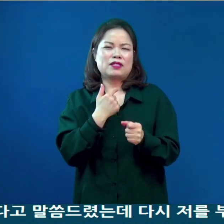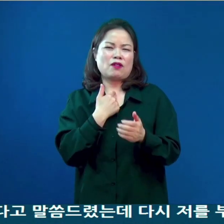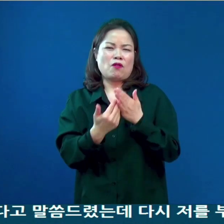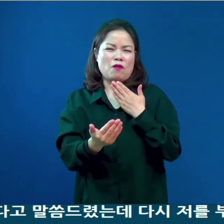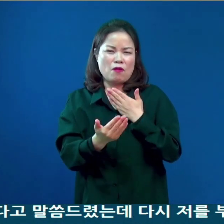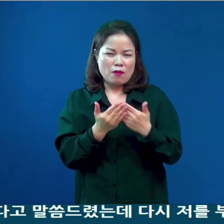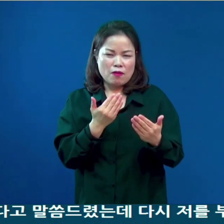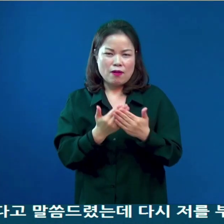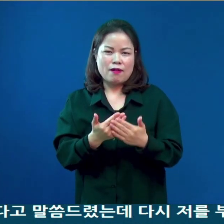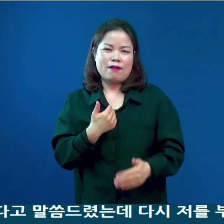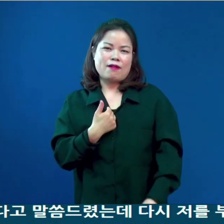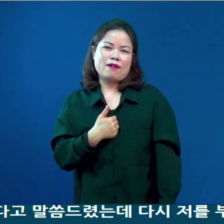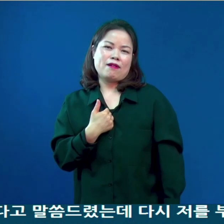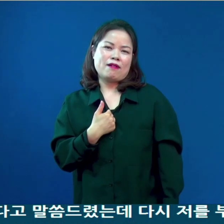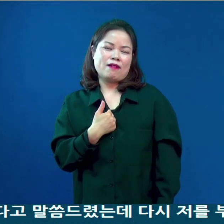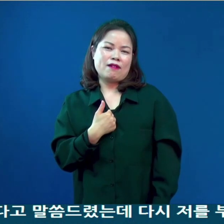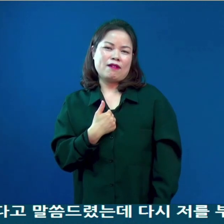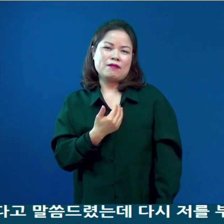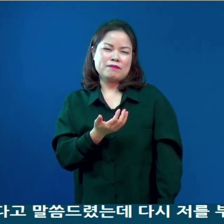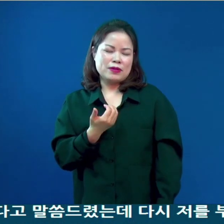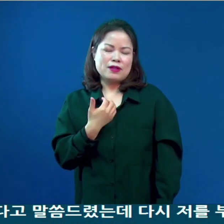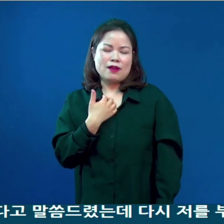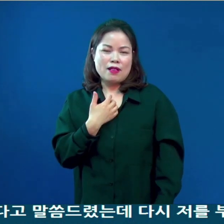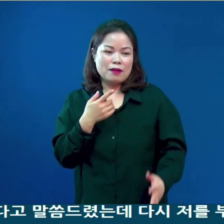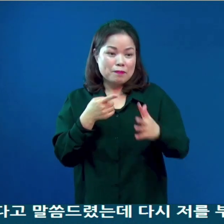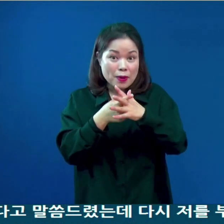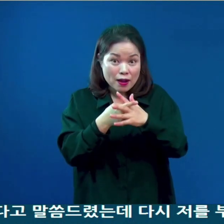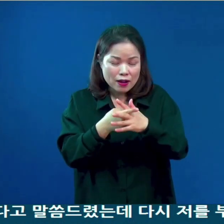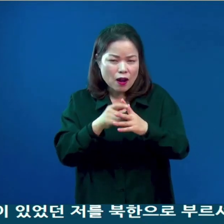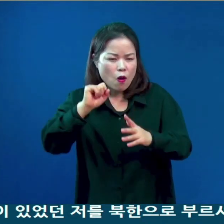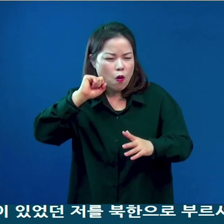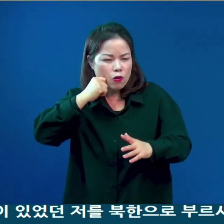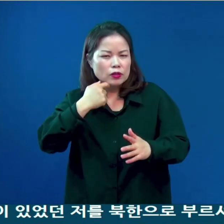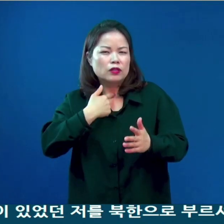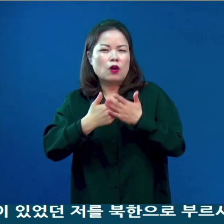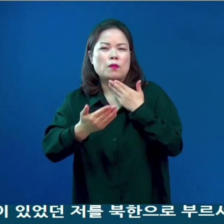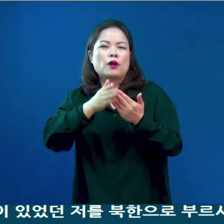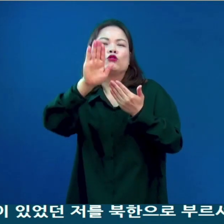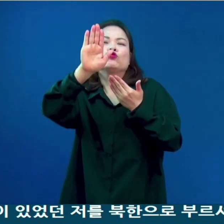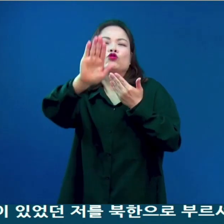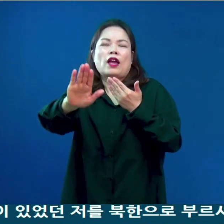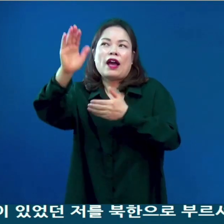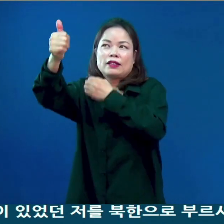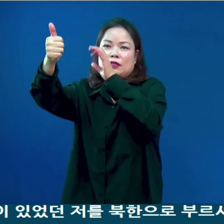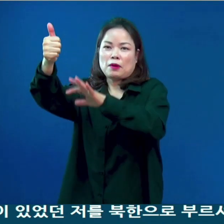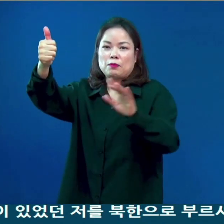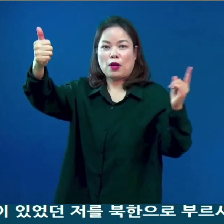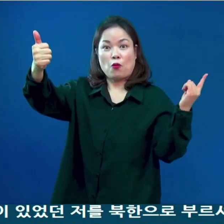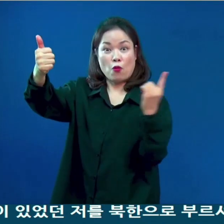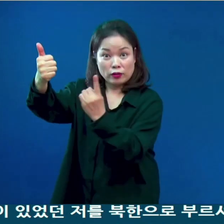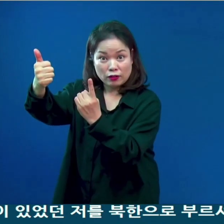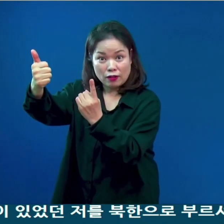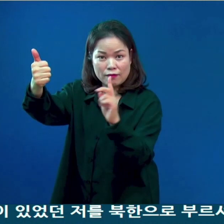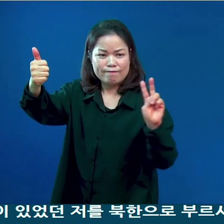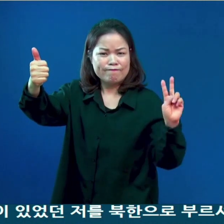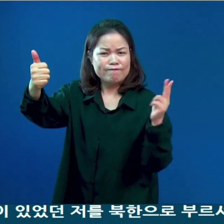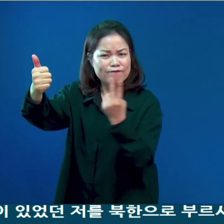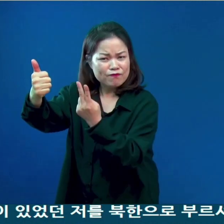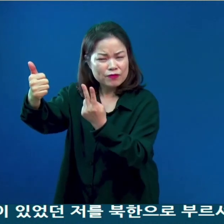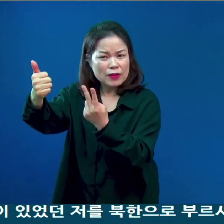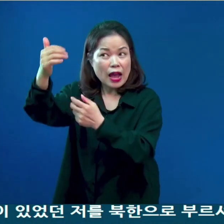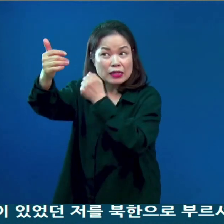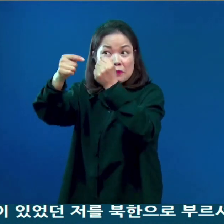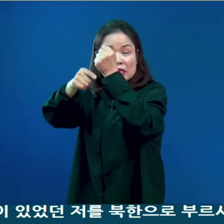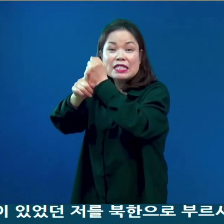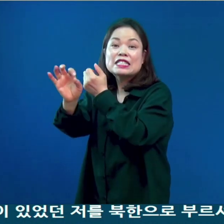것을 제가 알고 있었습니다. 그래서 그런 어려움들을 겪고 난 다음에 우리 하나님 앞에 나와서 제가 하나님 당신의